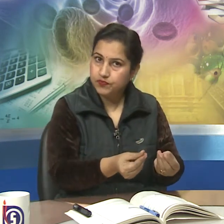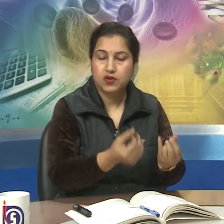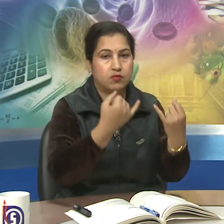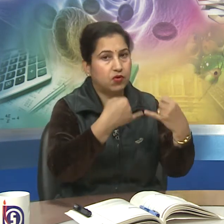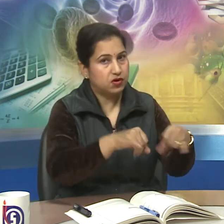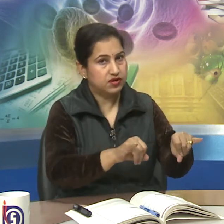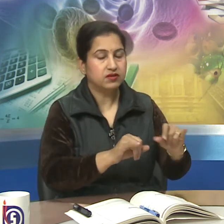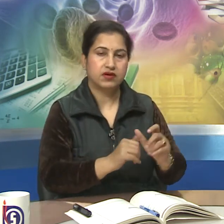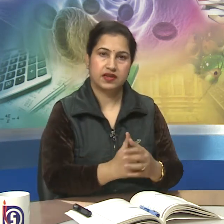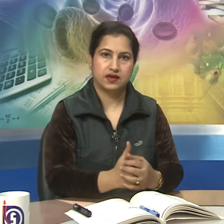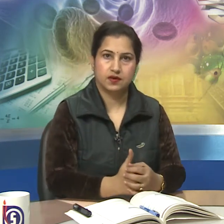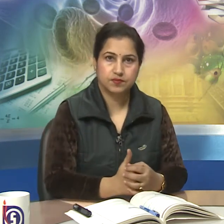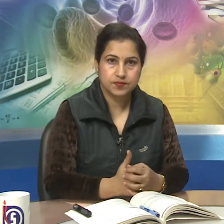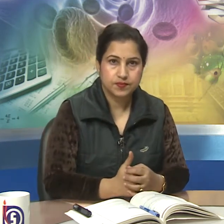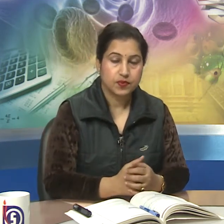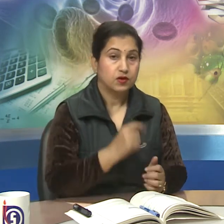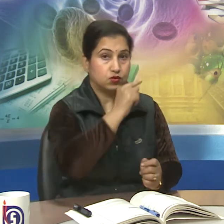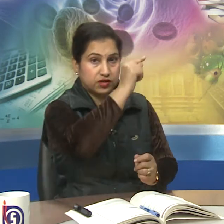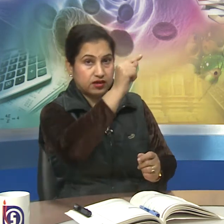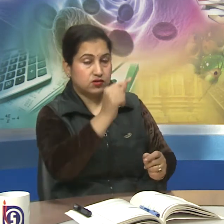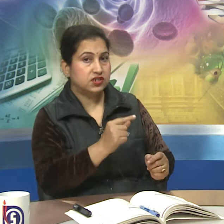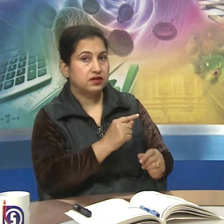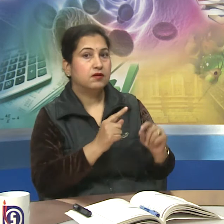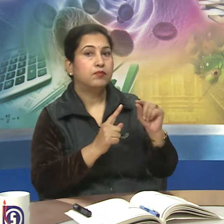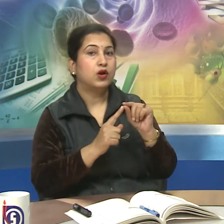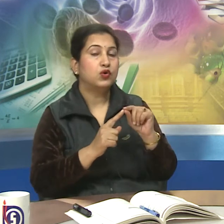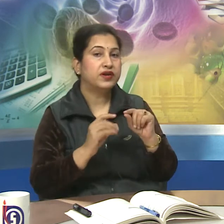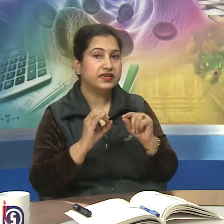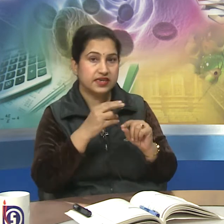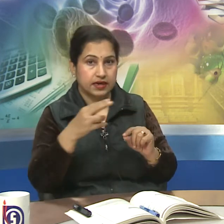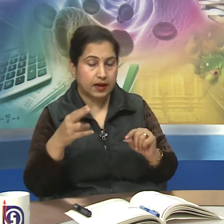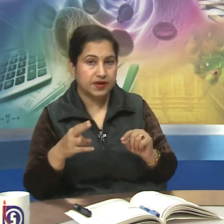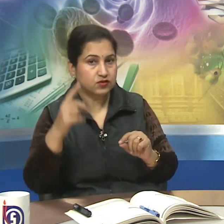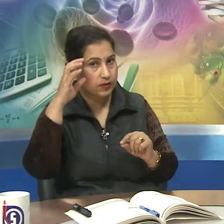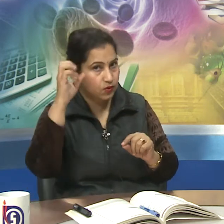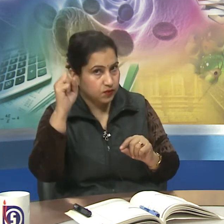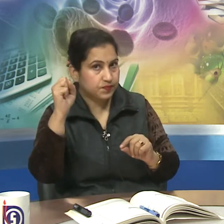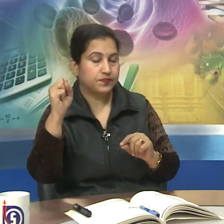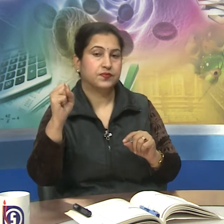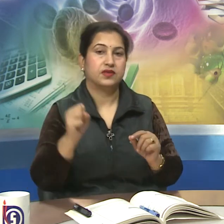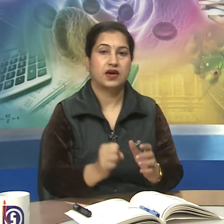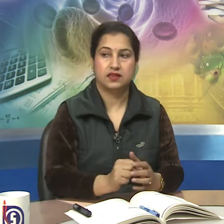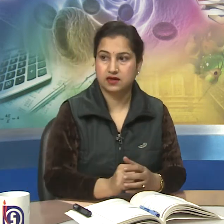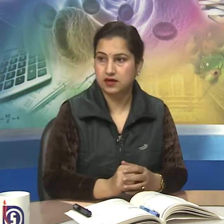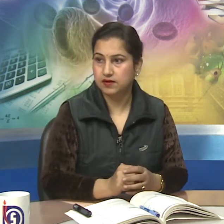पोल्यूटेड करेंगे तो यह कुछ पोल्यूटेंट्स के नाम है ड्रॉप को याद रखना